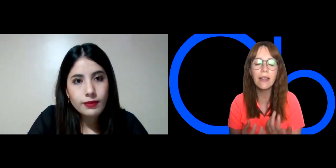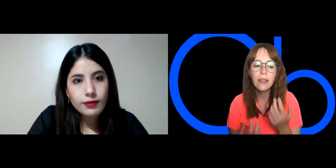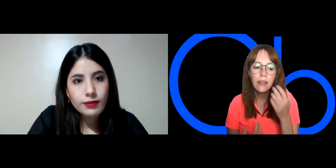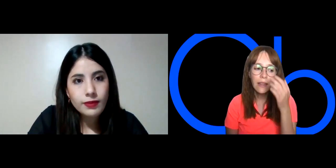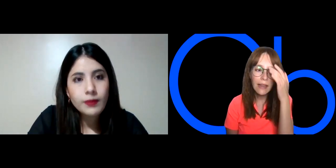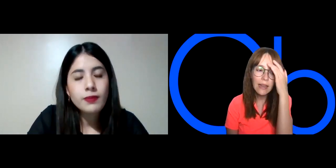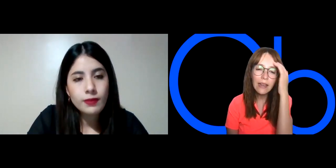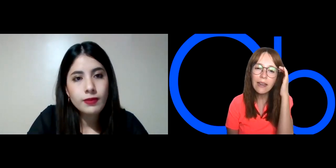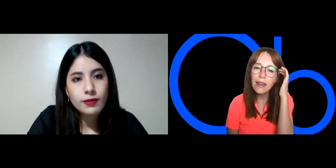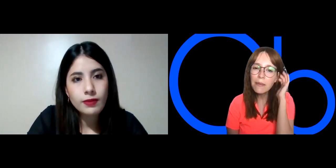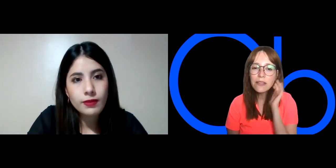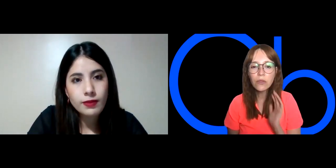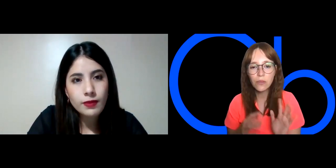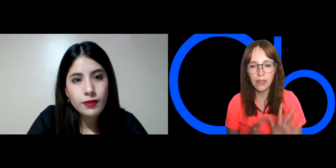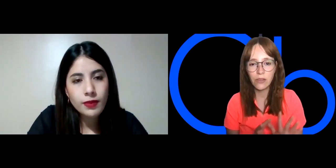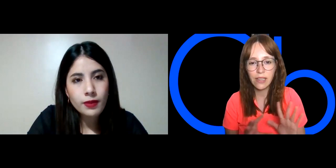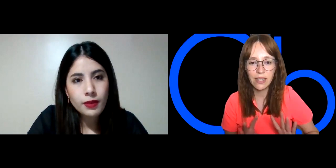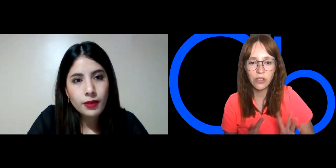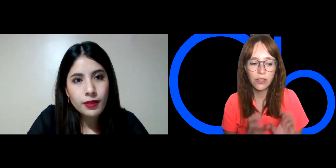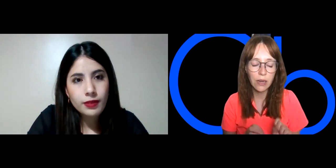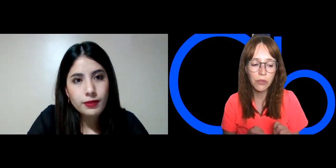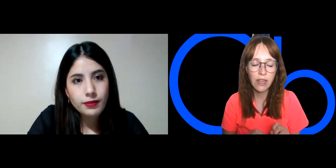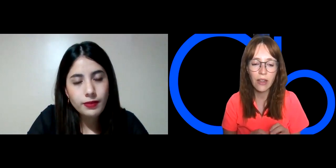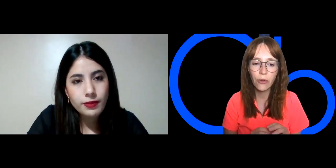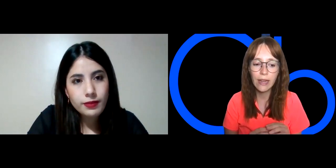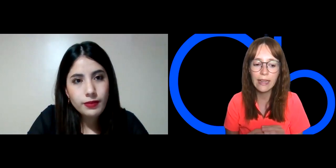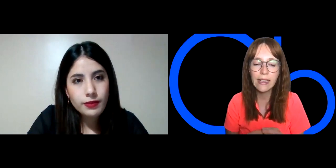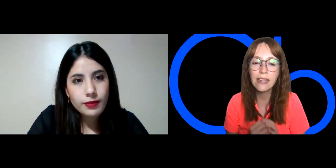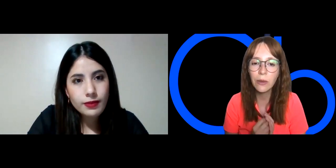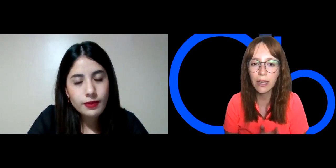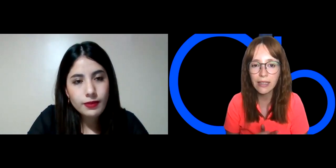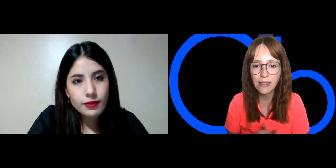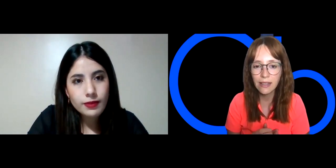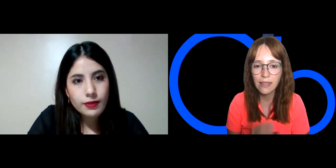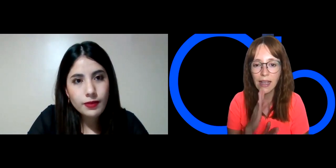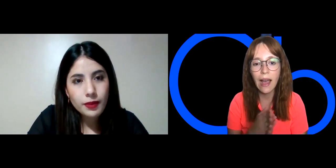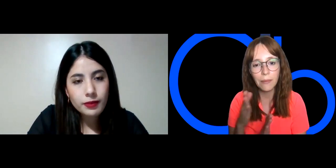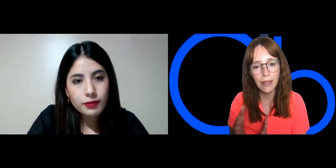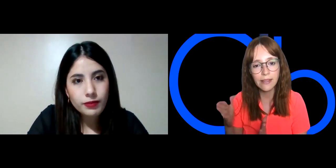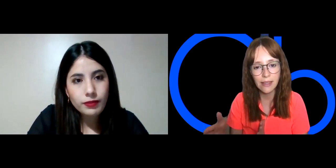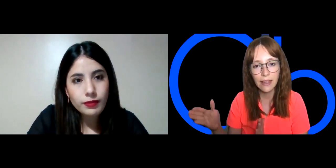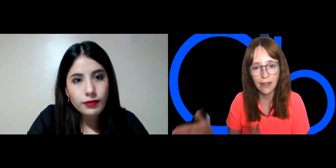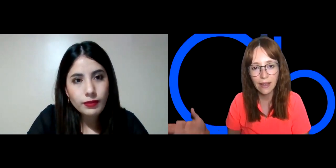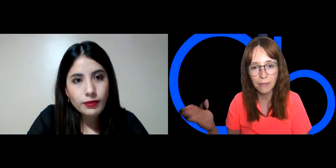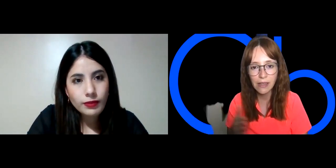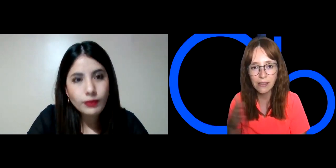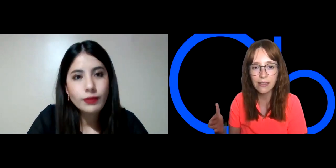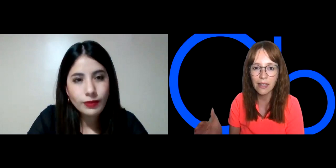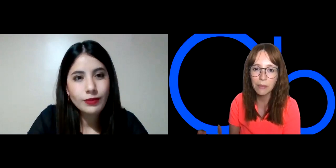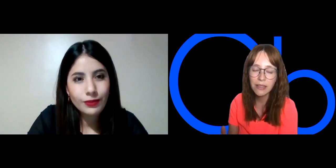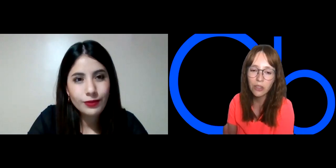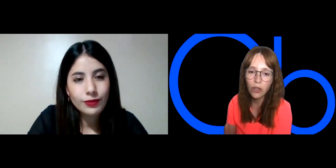bucodental. He visto tus videos, que de hecho los he reposteado, el que es el lenguaje de señas A, B, C, D,